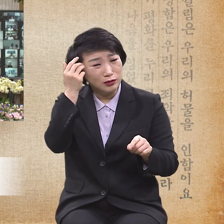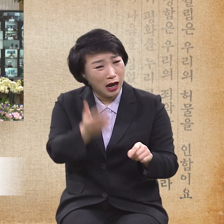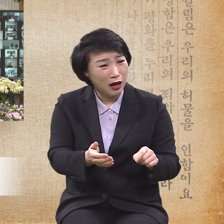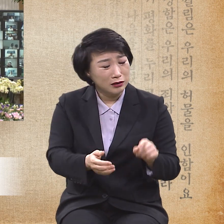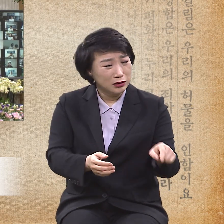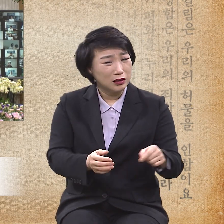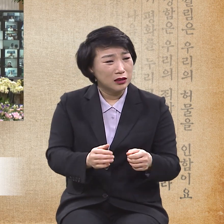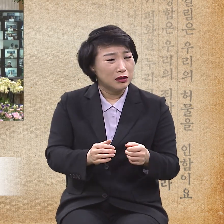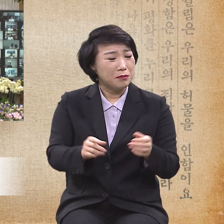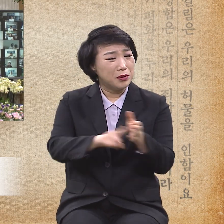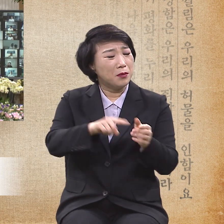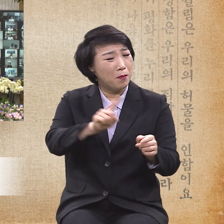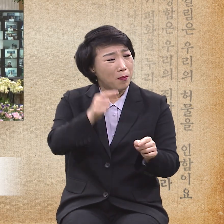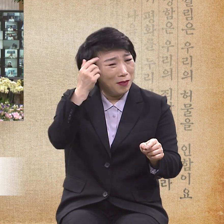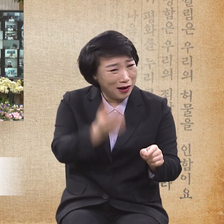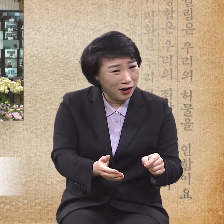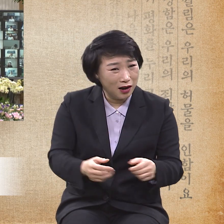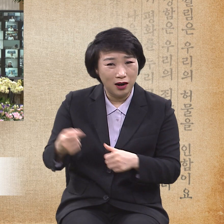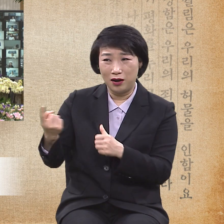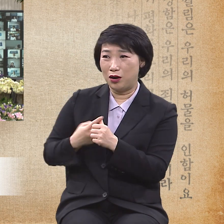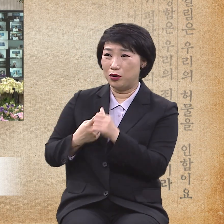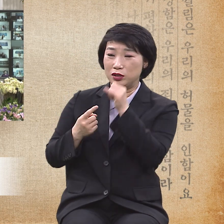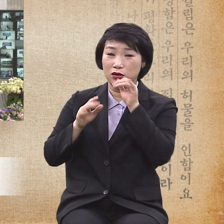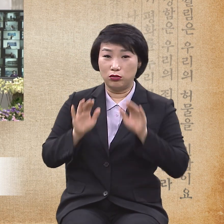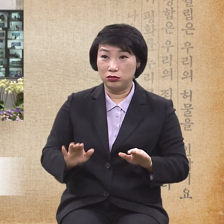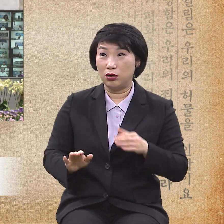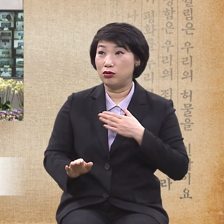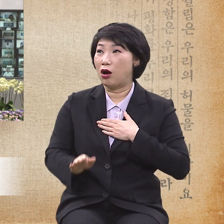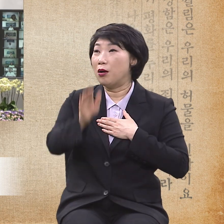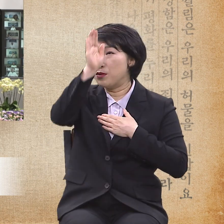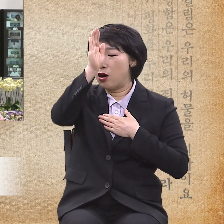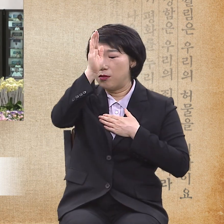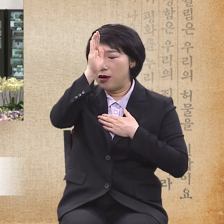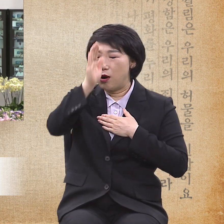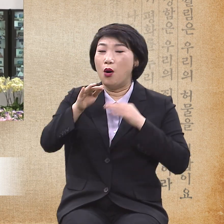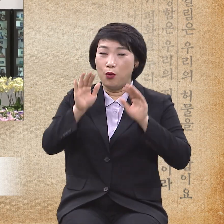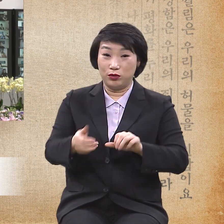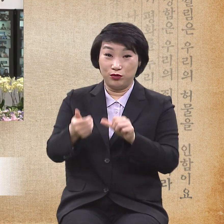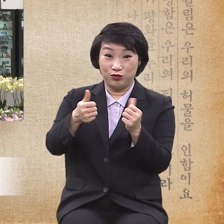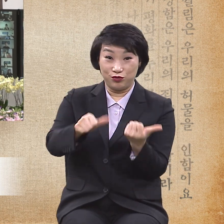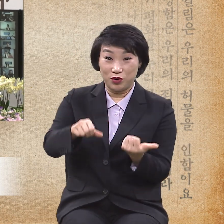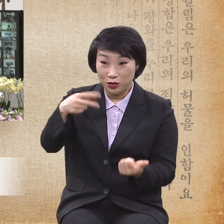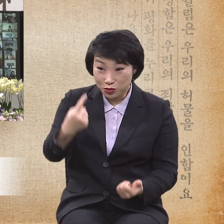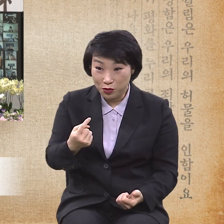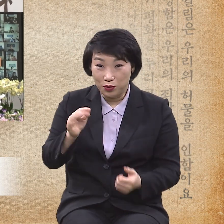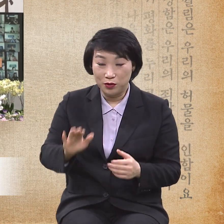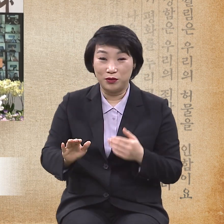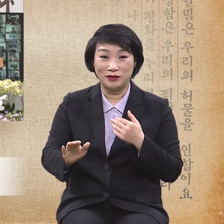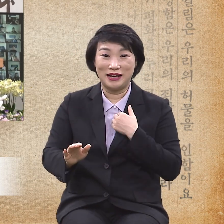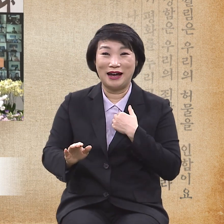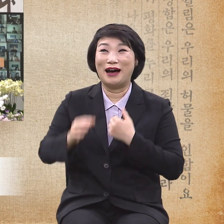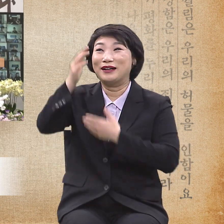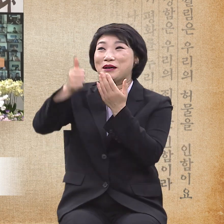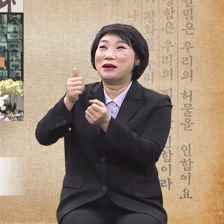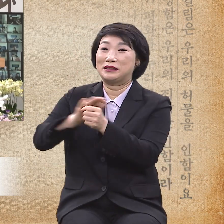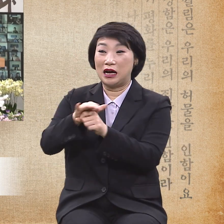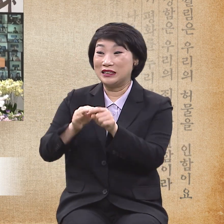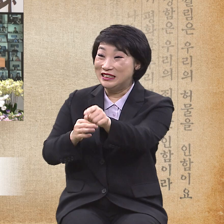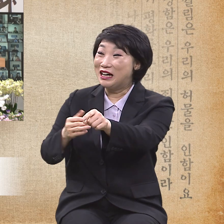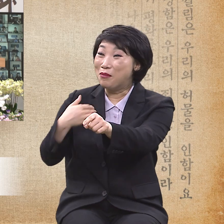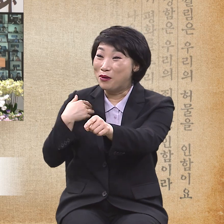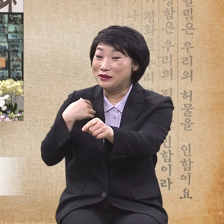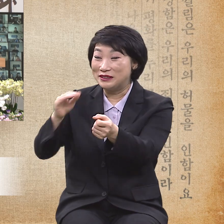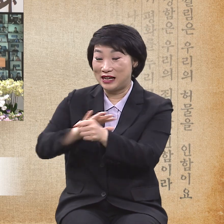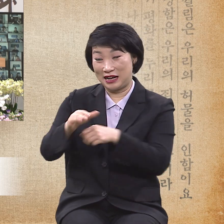믿냐? 하지만 내가 병들어 오늘 죽어도 나는 하나님의 사랑, 네가